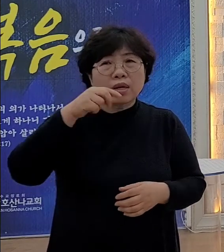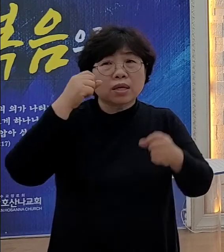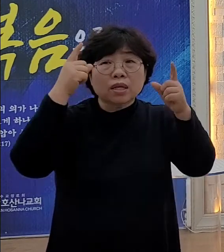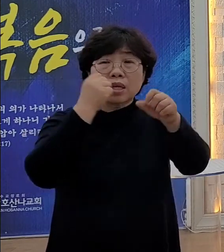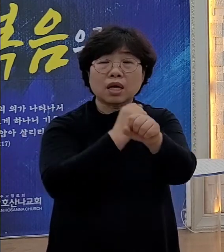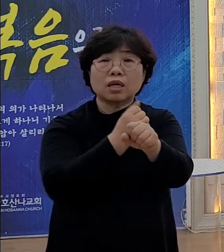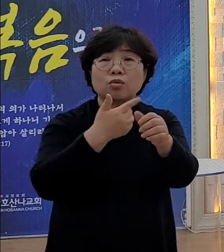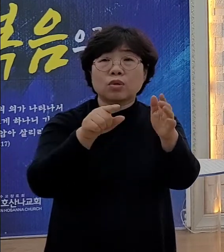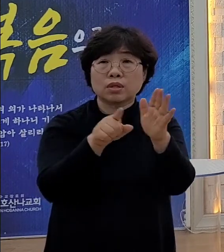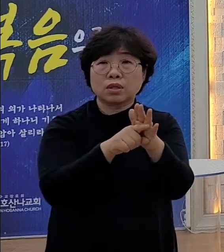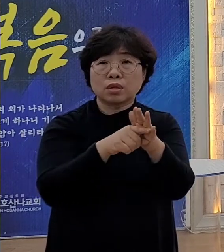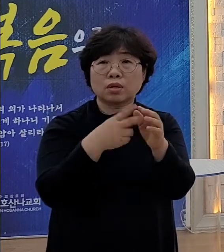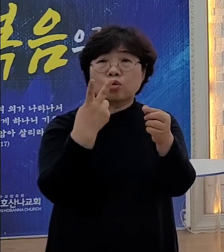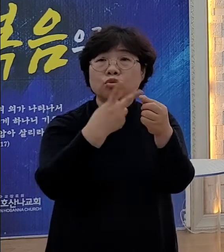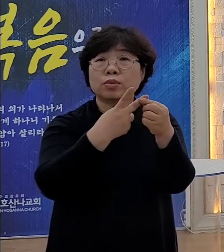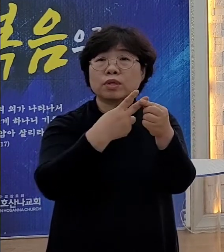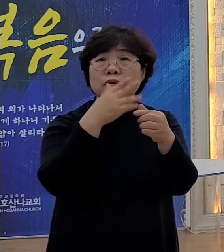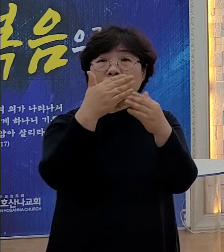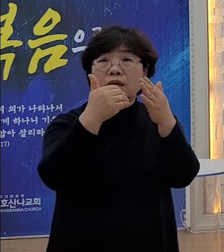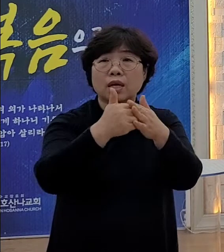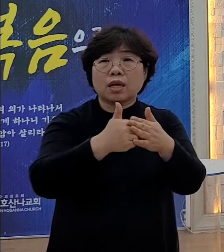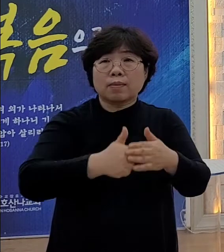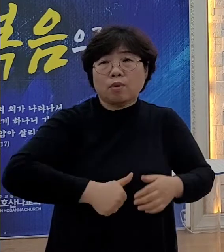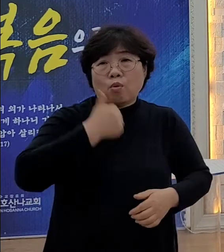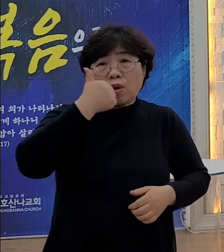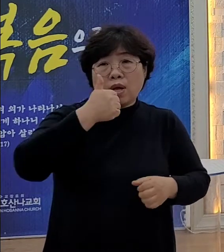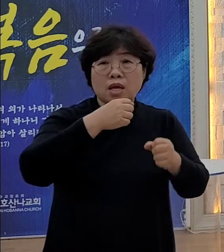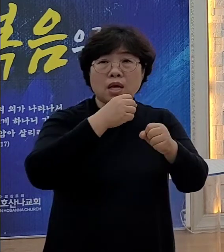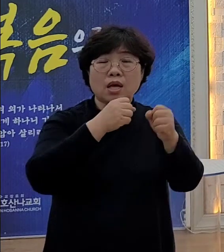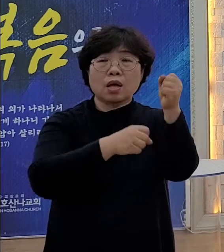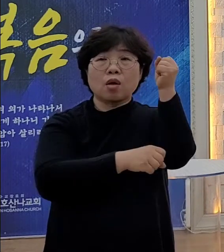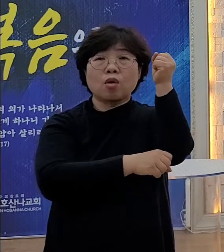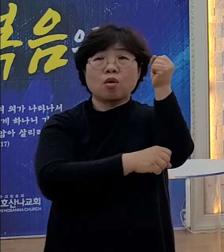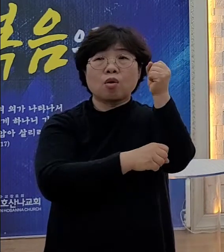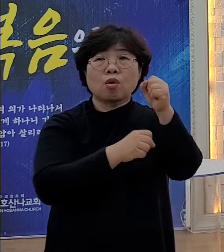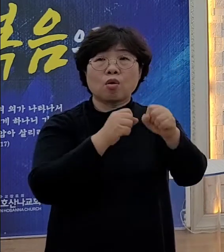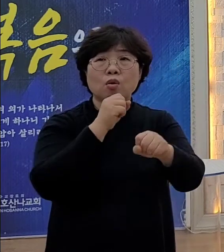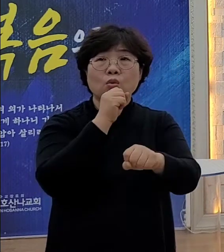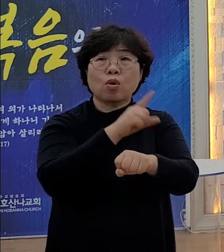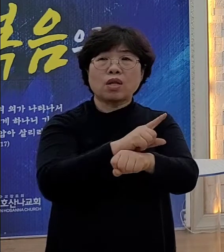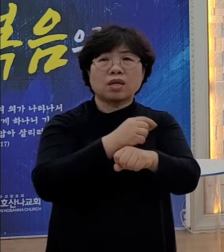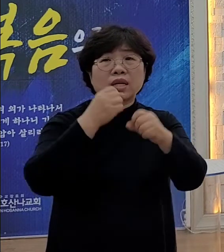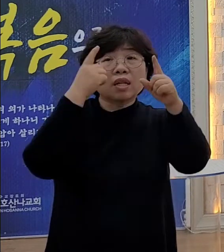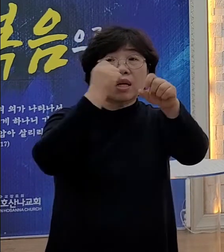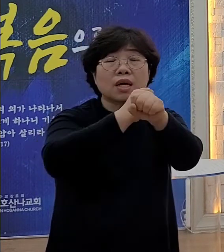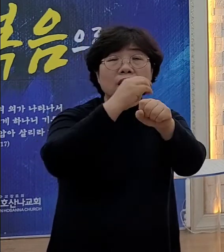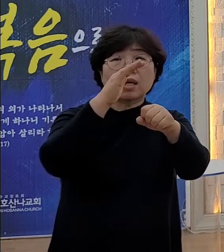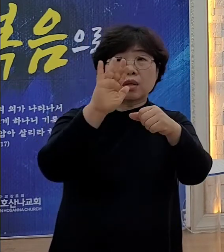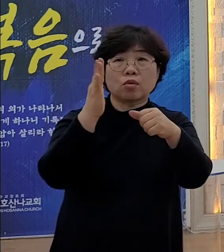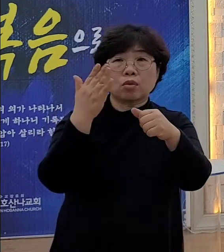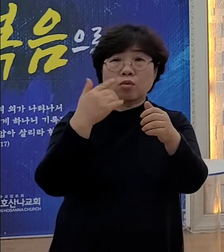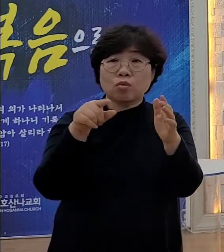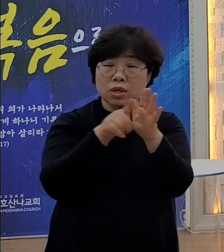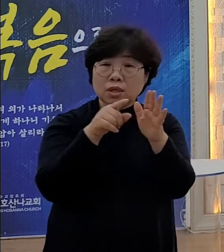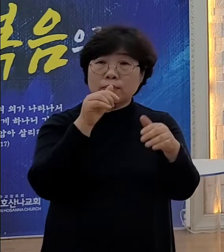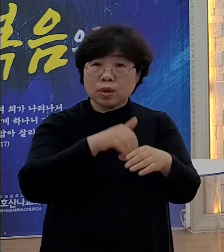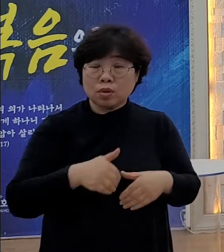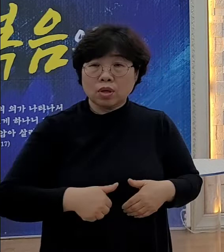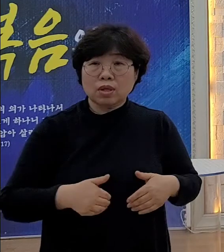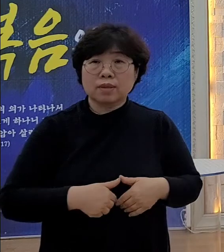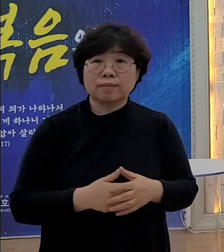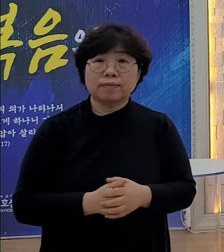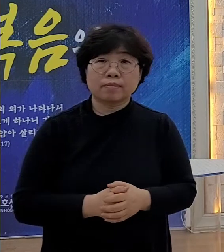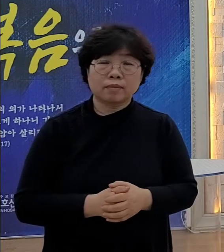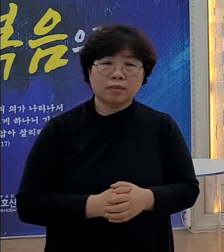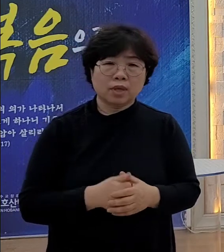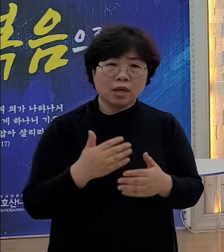복음은 하나님의 진노의 원인을 정확하게 깨닫게 해줍니다. 진노의 심각성을 깨닫게 하는